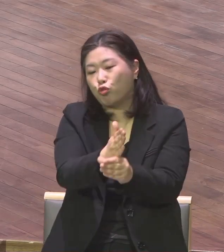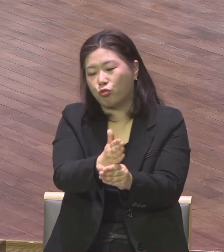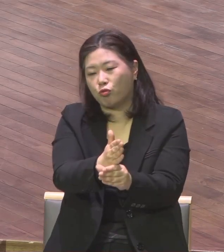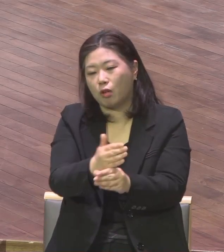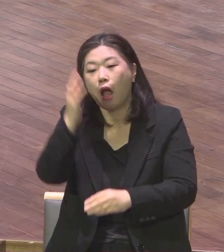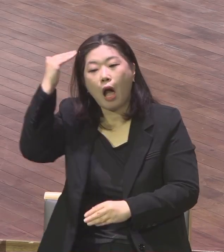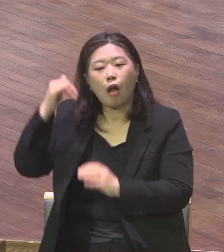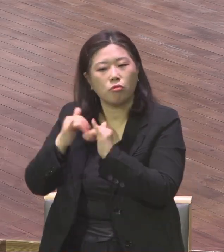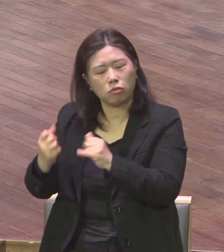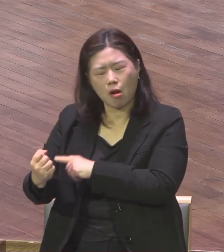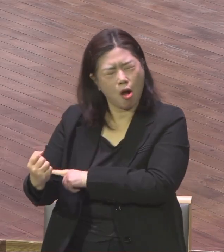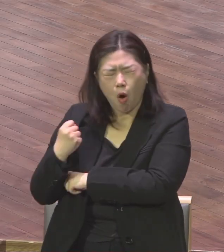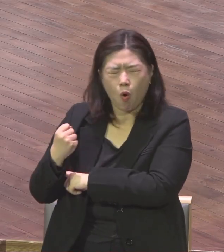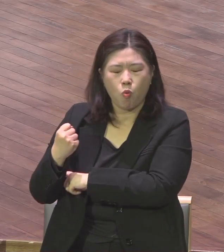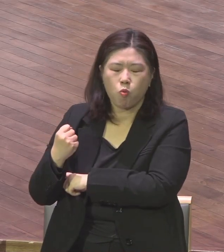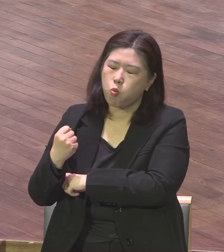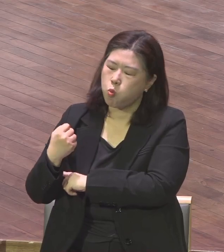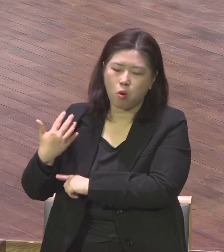여러분